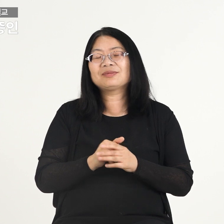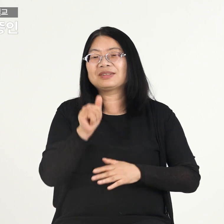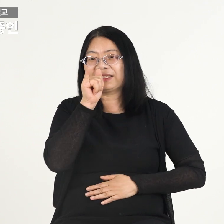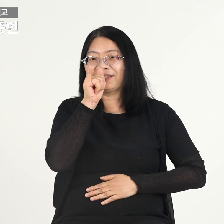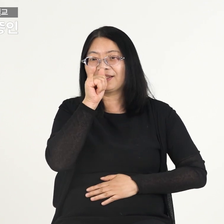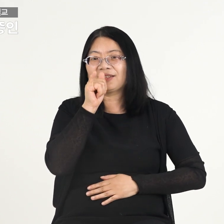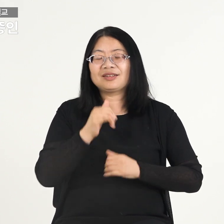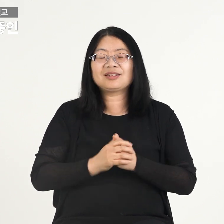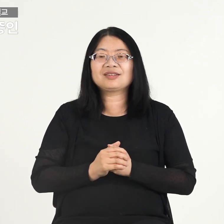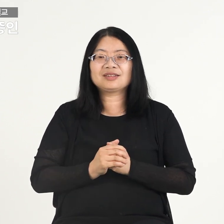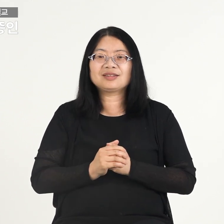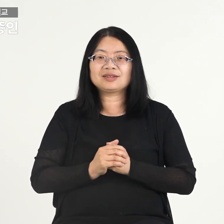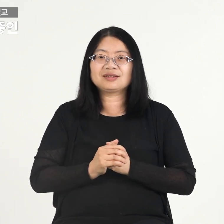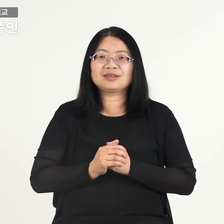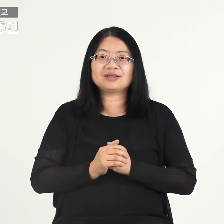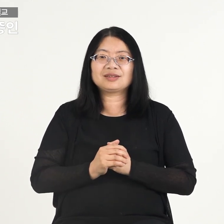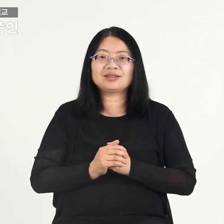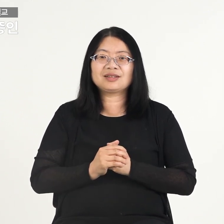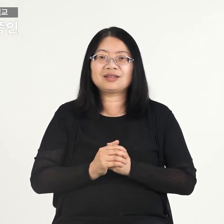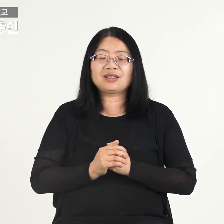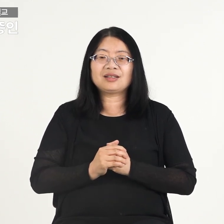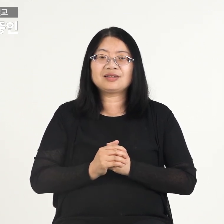있었어요.